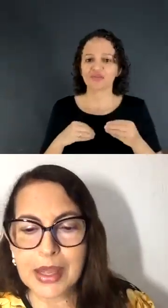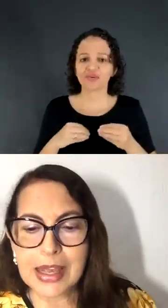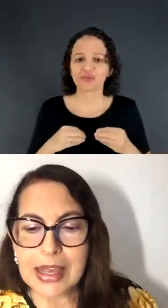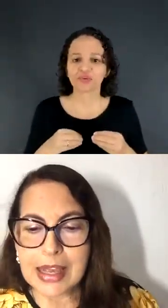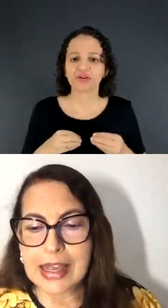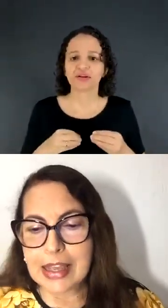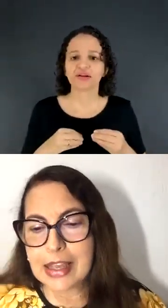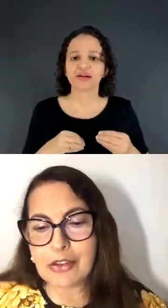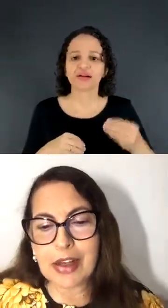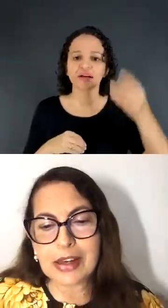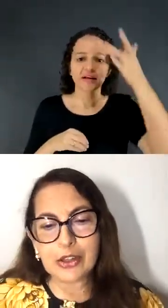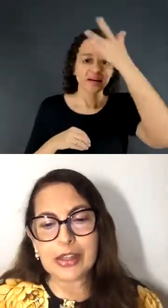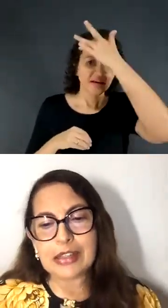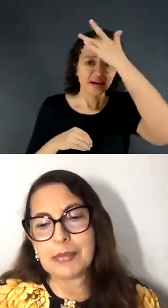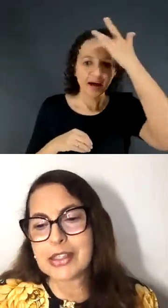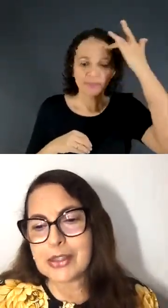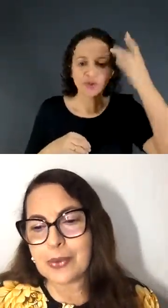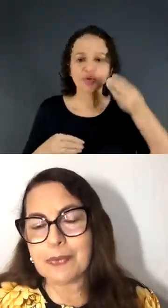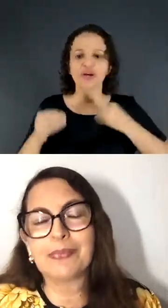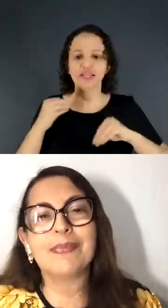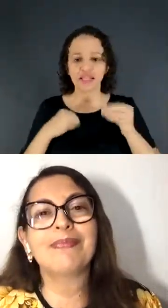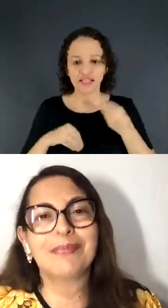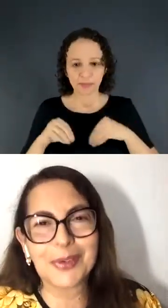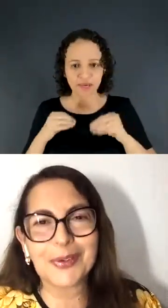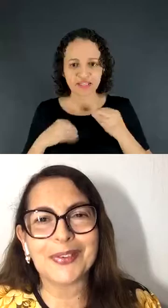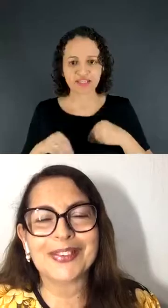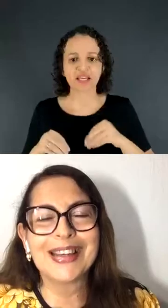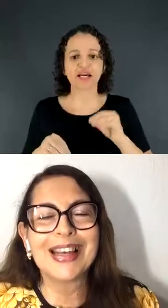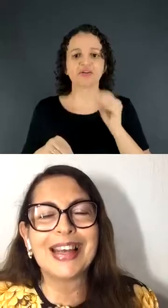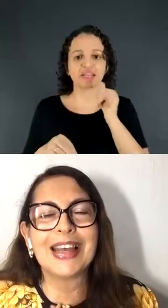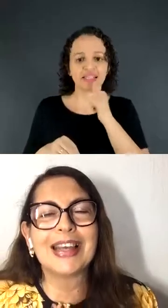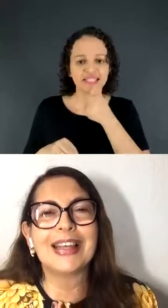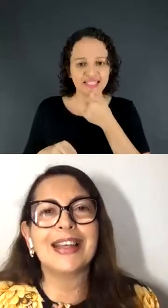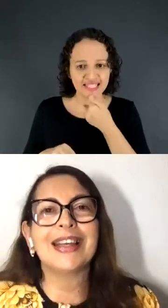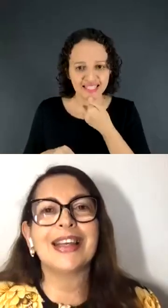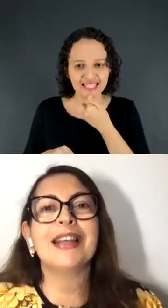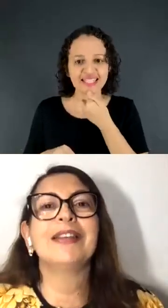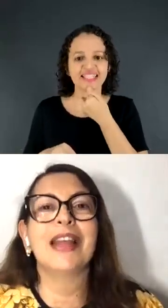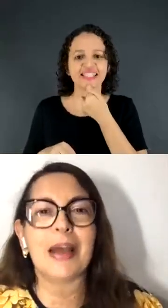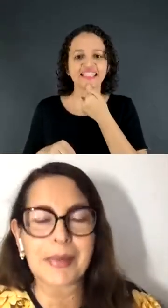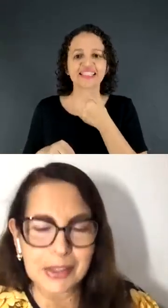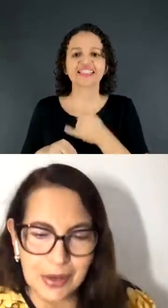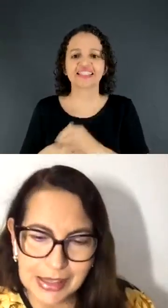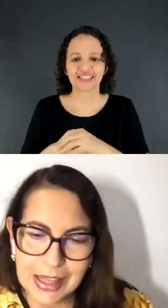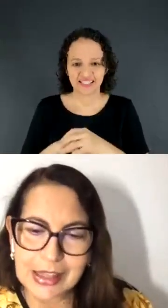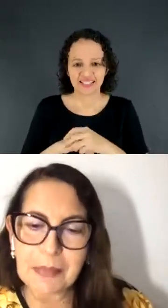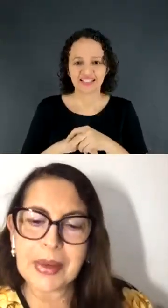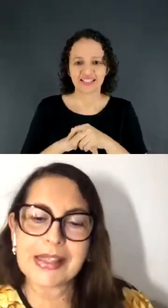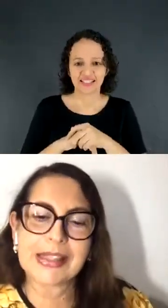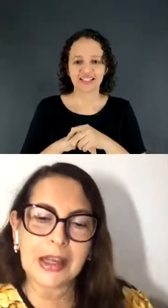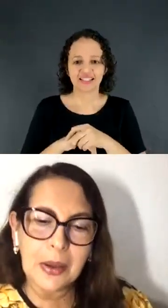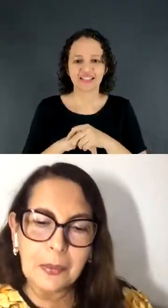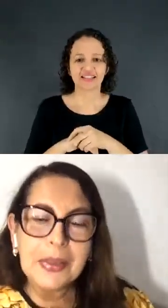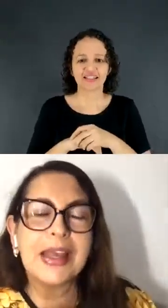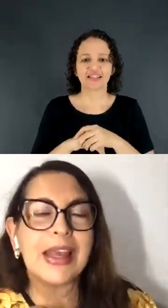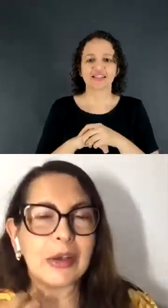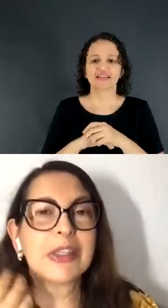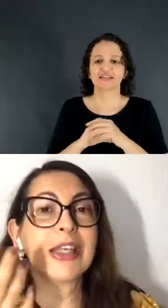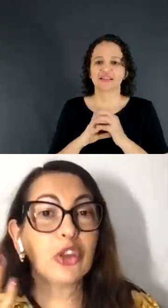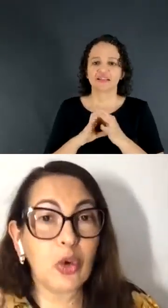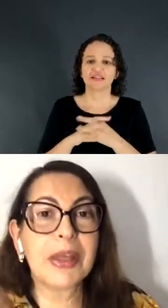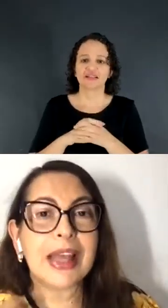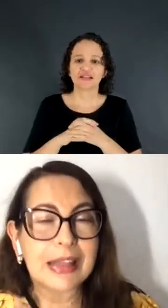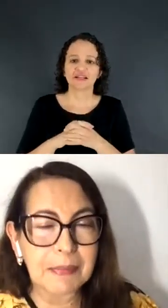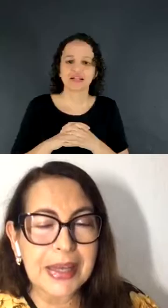Agora pronto. voltou. Eu falando das A pessoas, pessoa que tem depressão tem a tristeza. a pessoa que tem depressão,